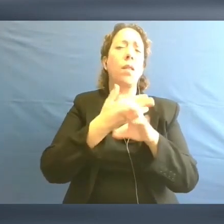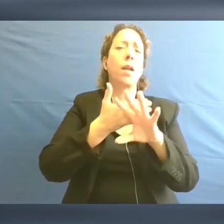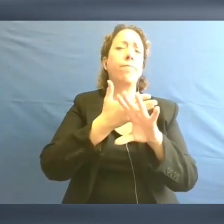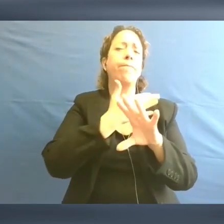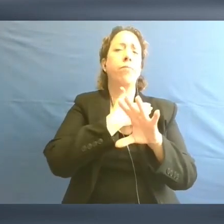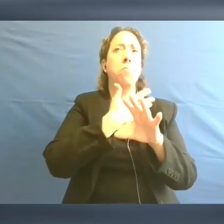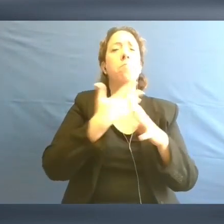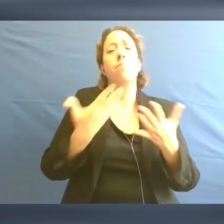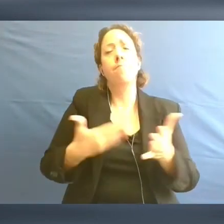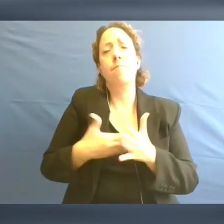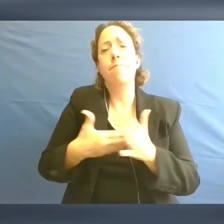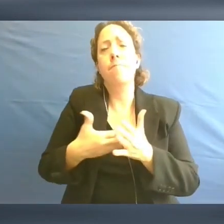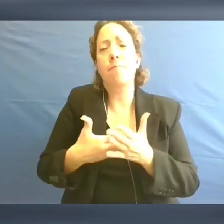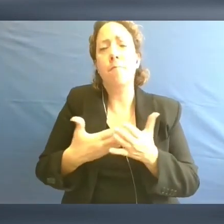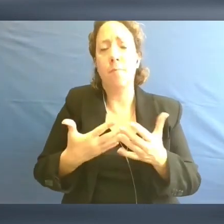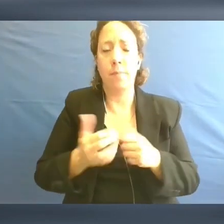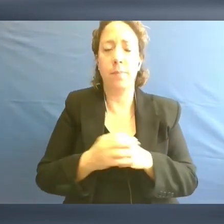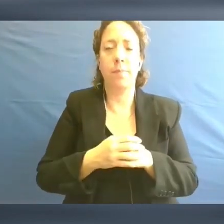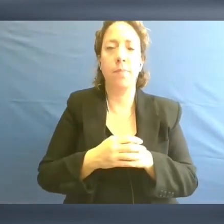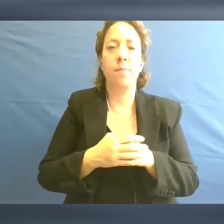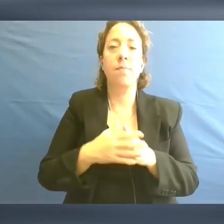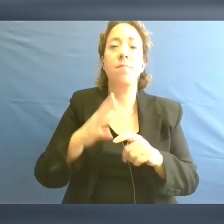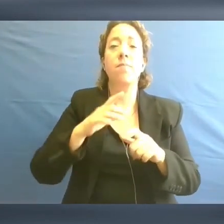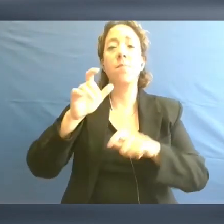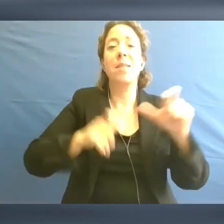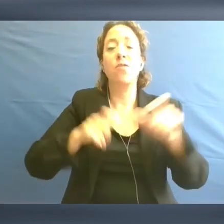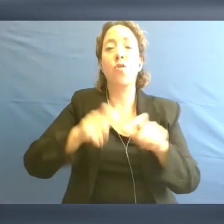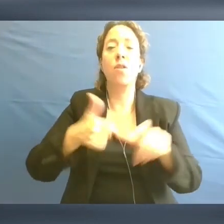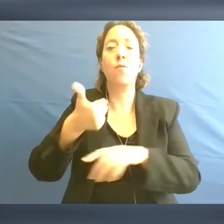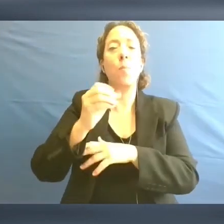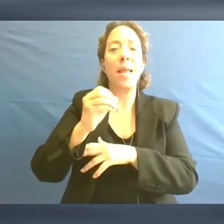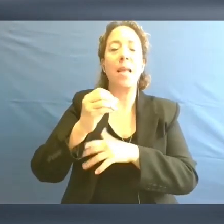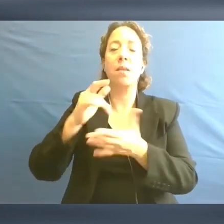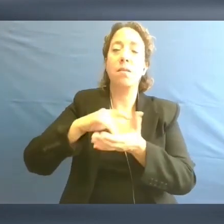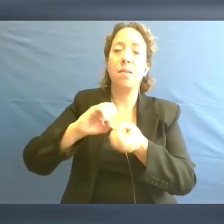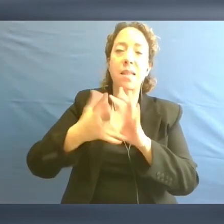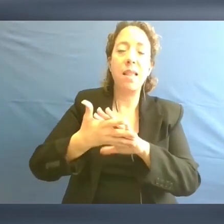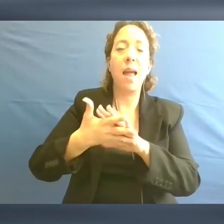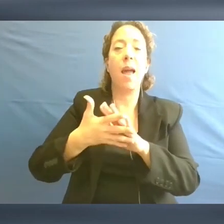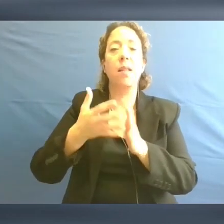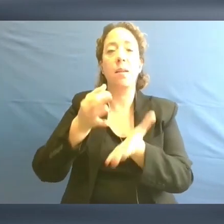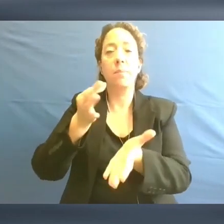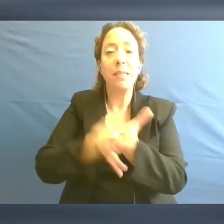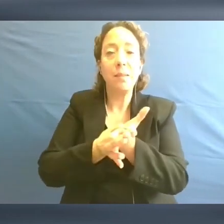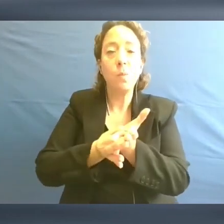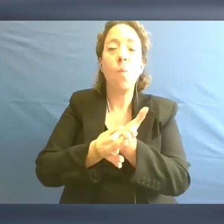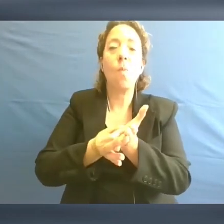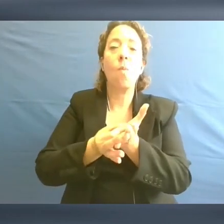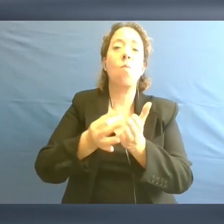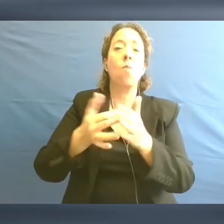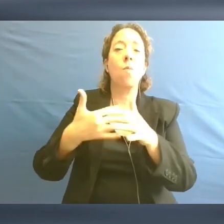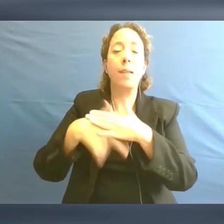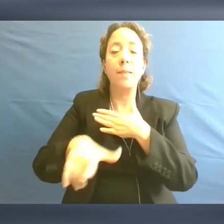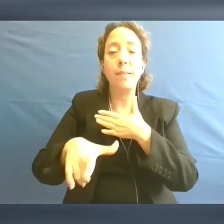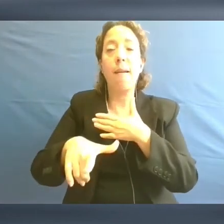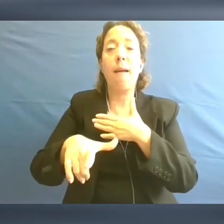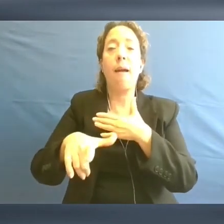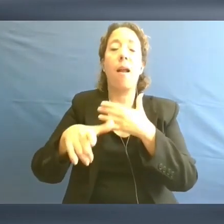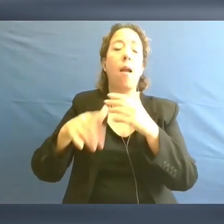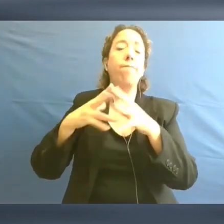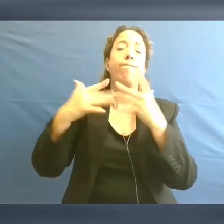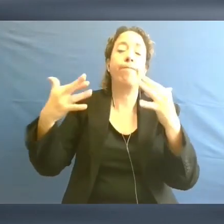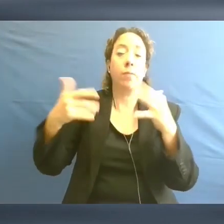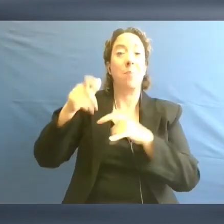cas, les concepteurs de moyens numériques, de sites internet, d'applications pour smartphone, de logiciels en tout